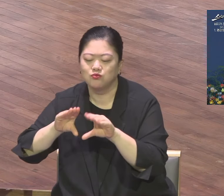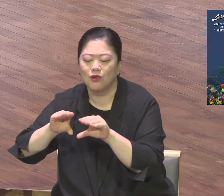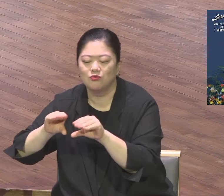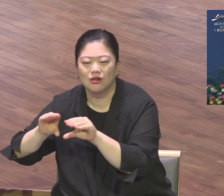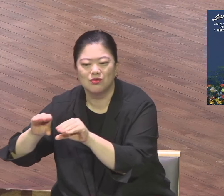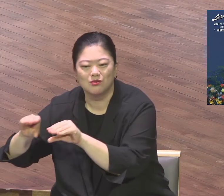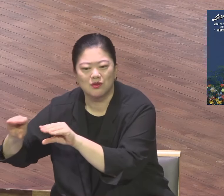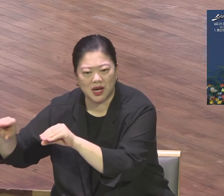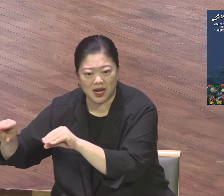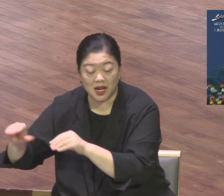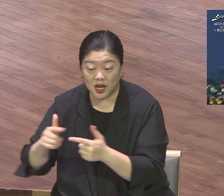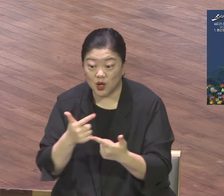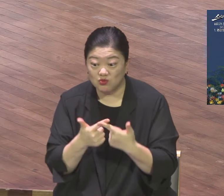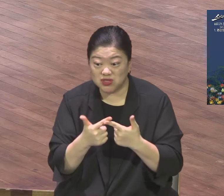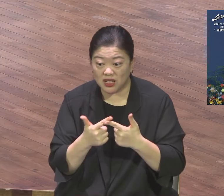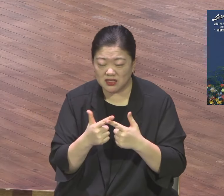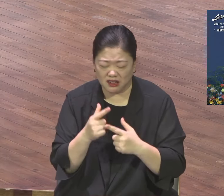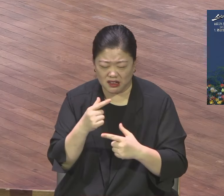뭐 사람들 왜 저럴까.